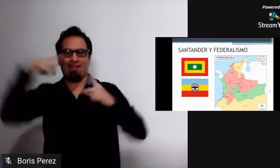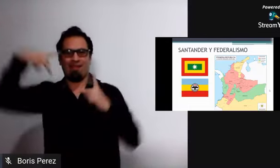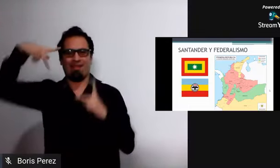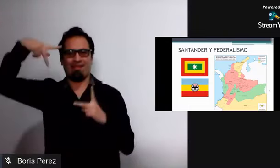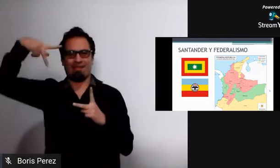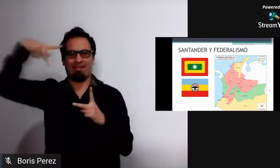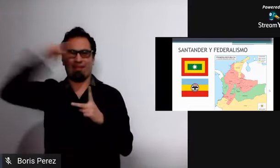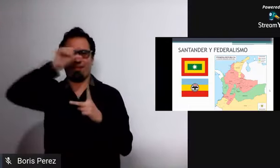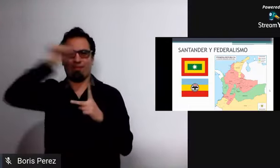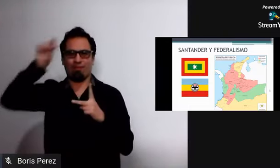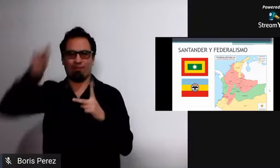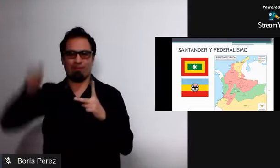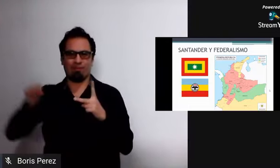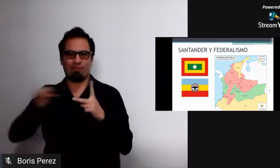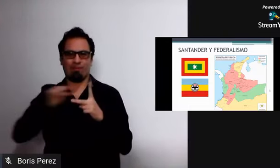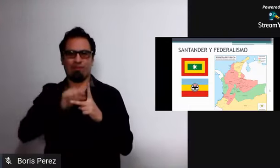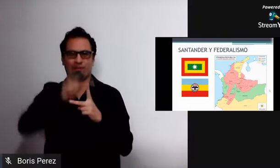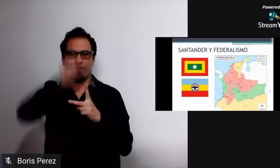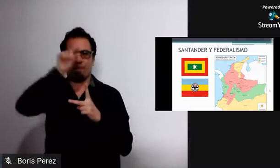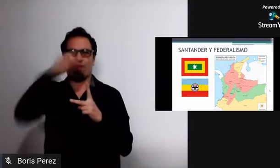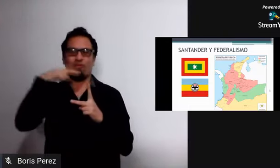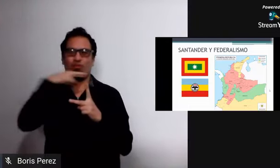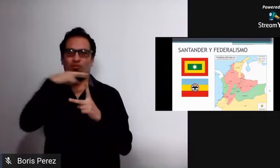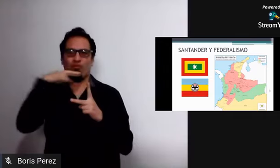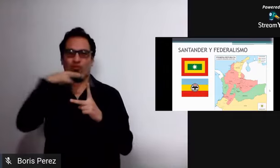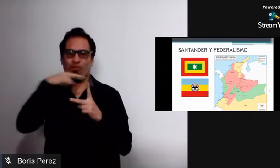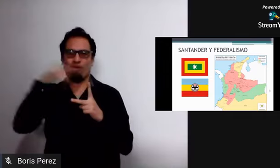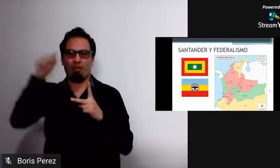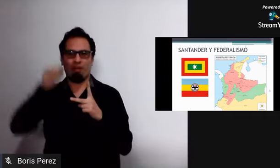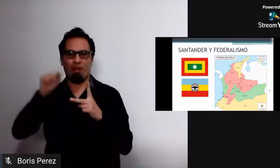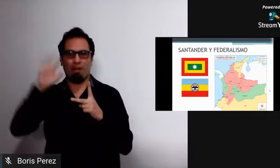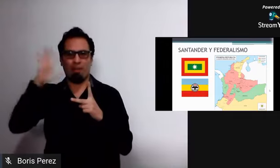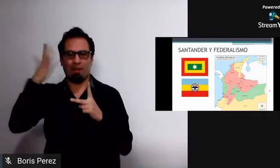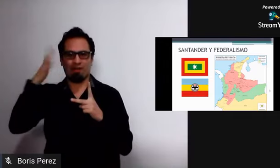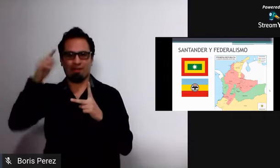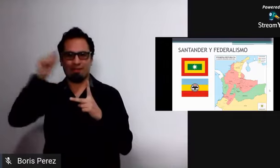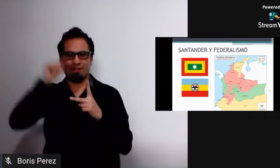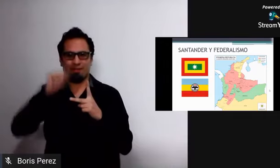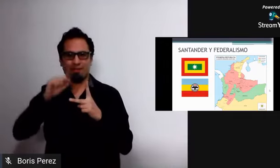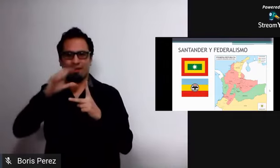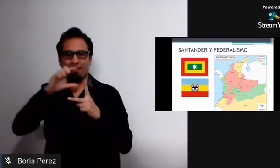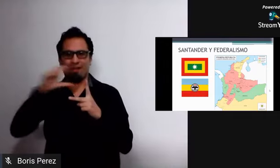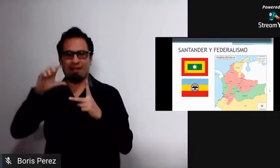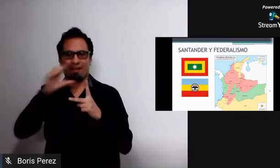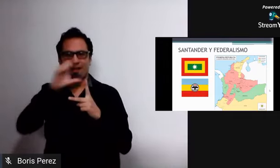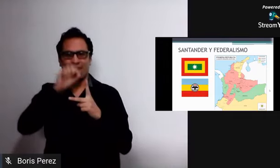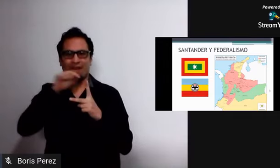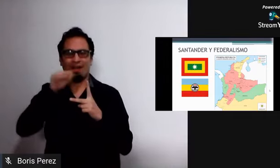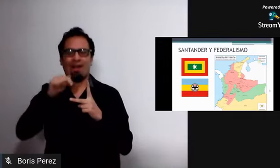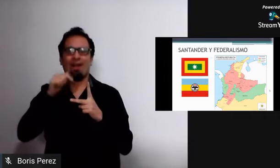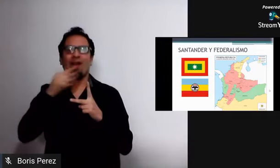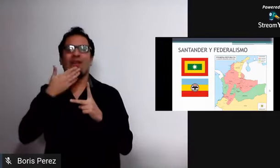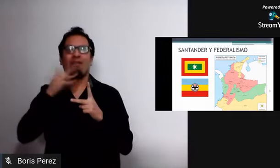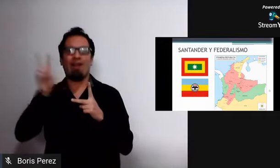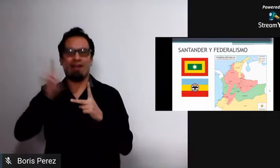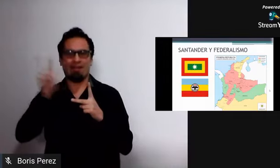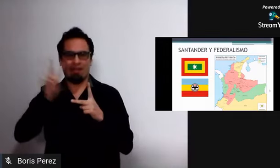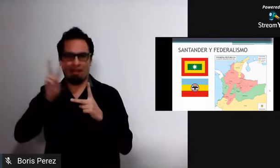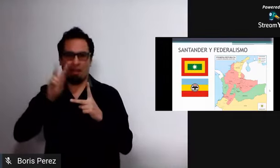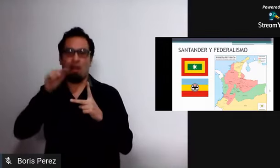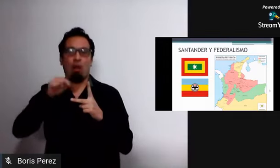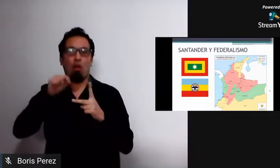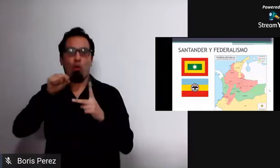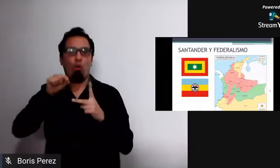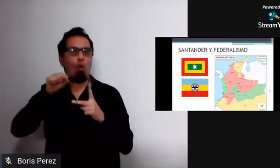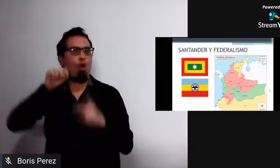zona sombreada de color rojo en el mapa representa la primera bandera, que es la que